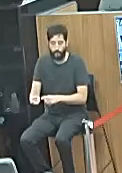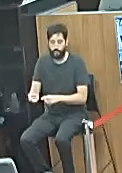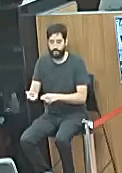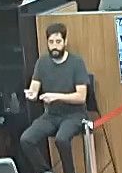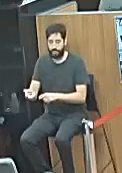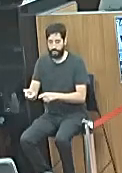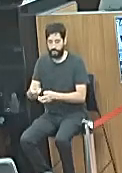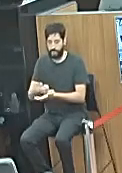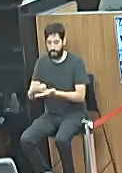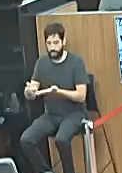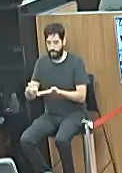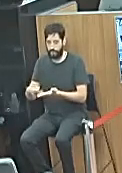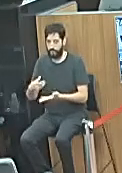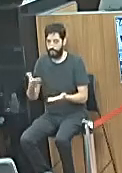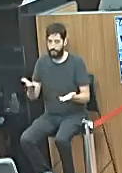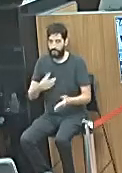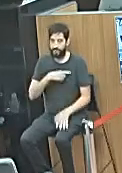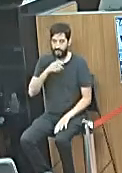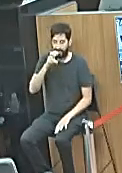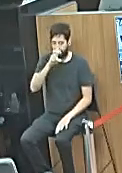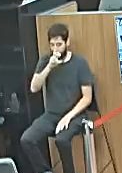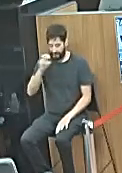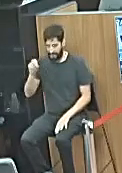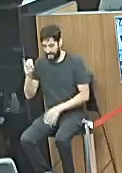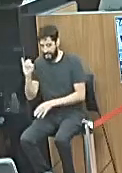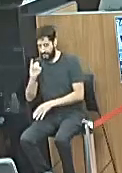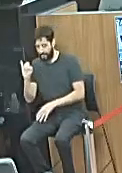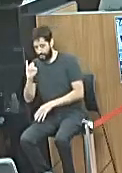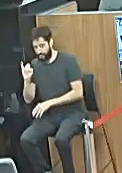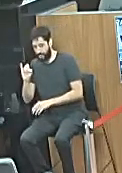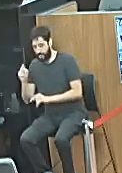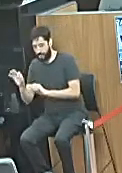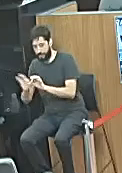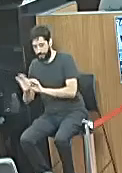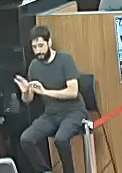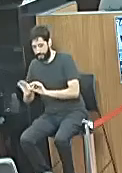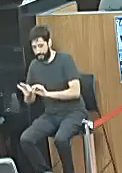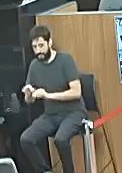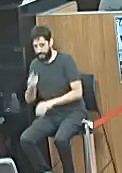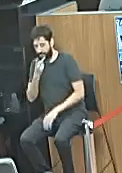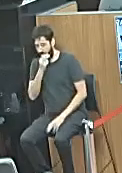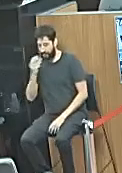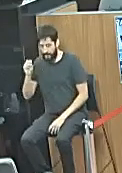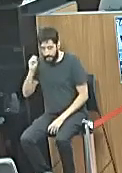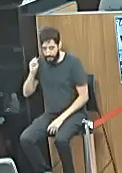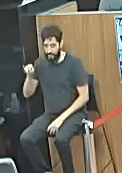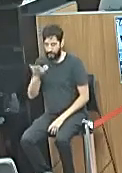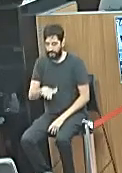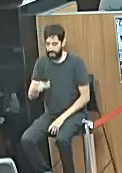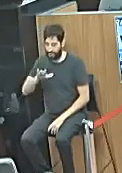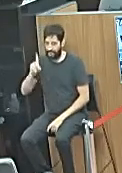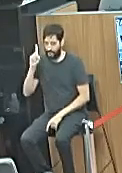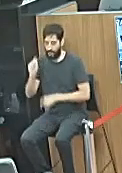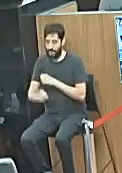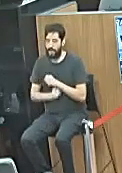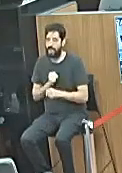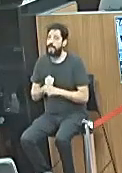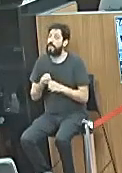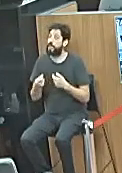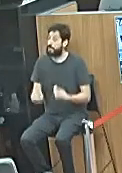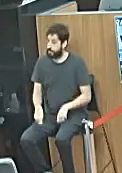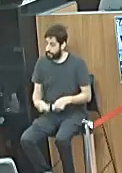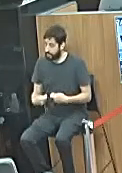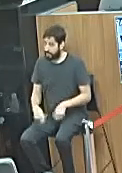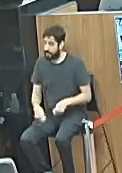hoje são 500 instrutores que preparam 200 mil crianças por ano e precisam